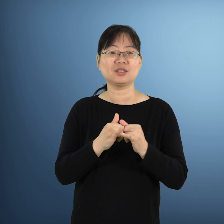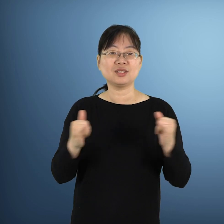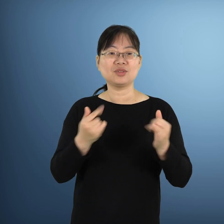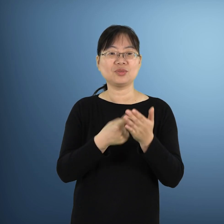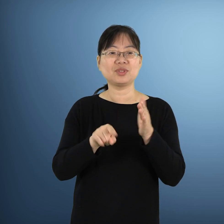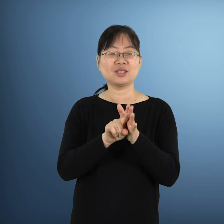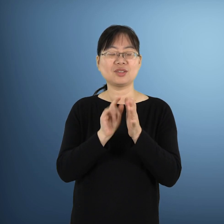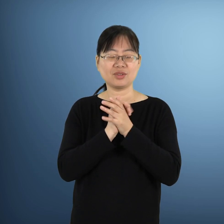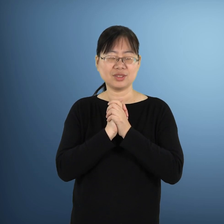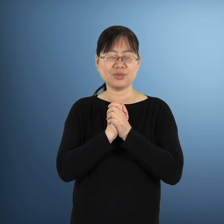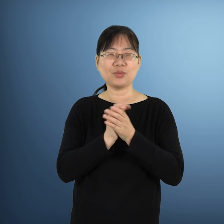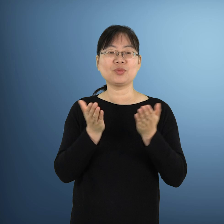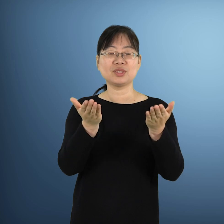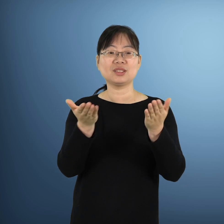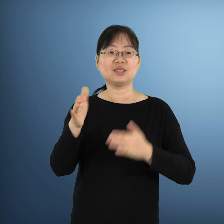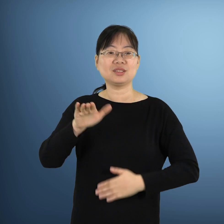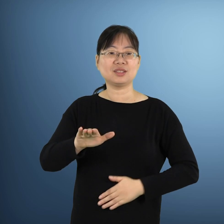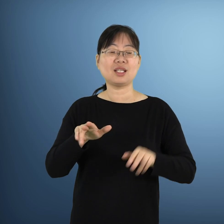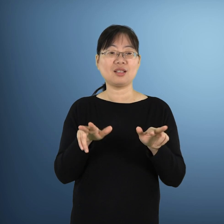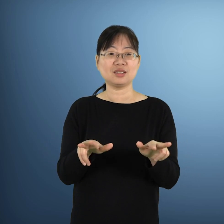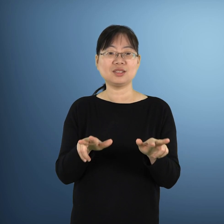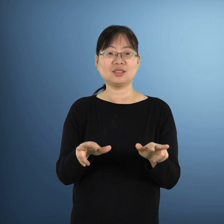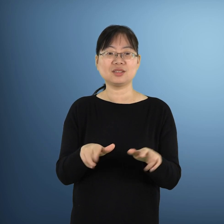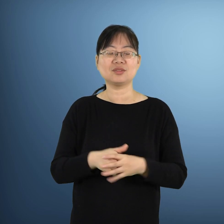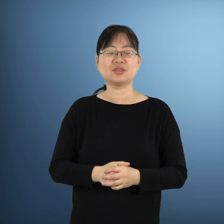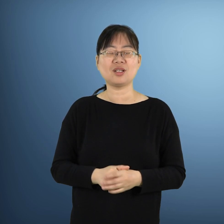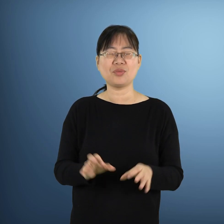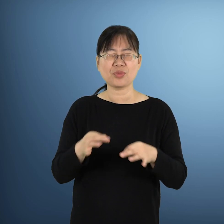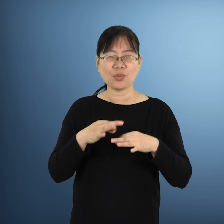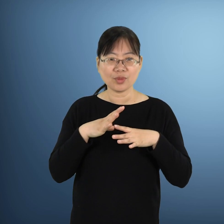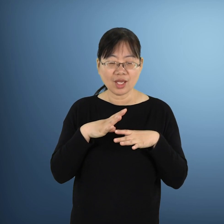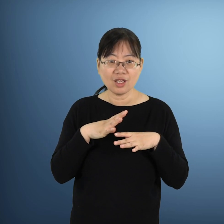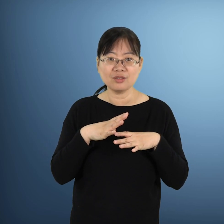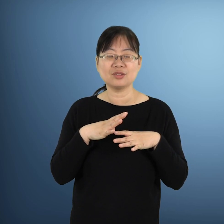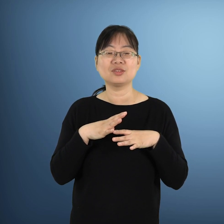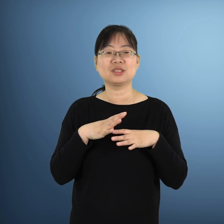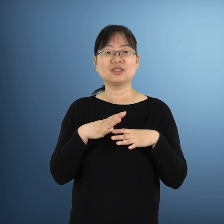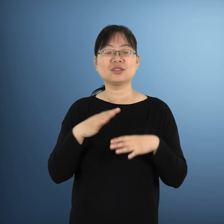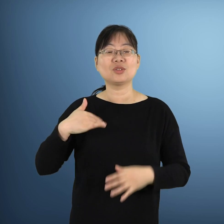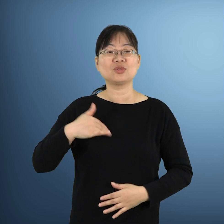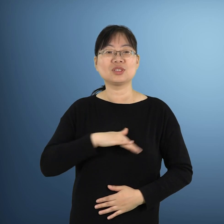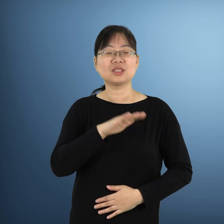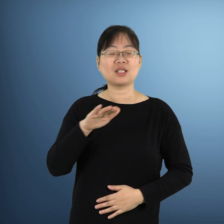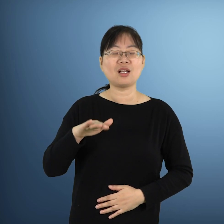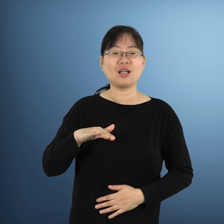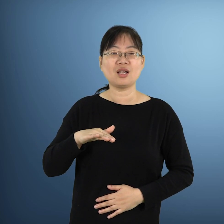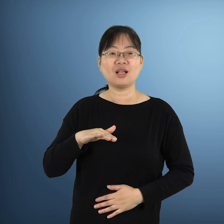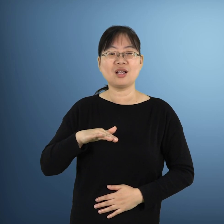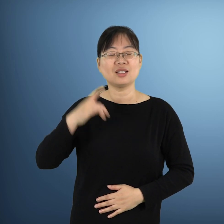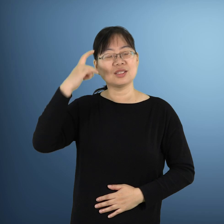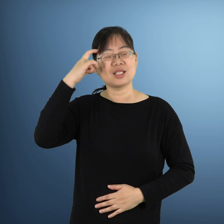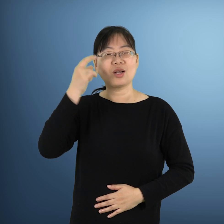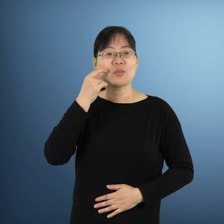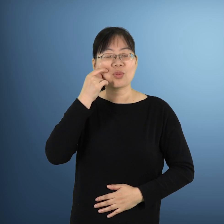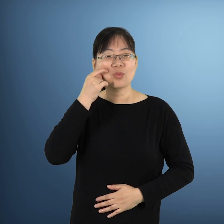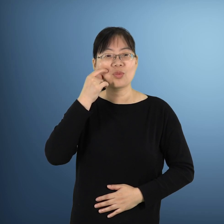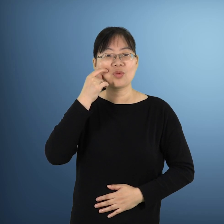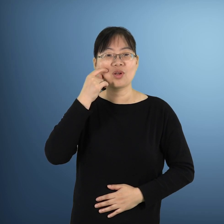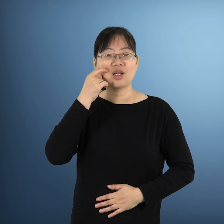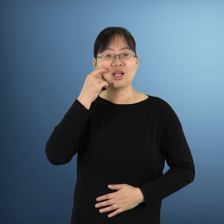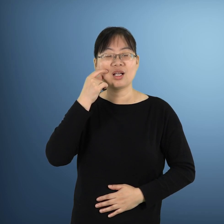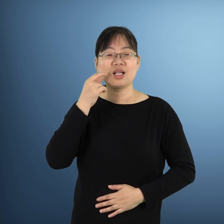위해서 기도하는데 여기 좀 놀라운 우리가 미처 그저 생각하지